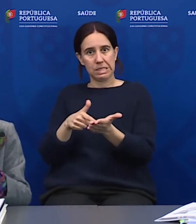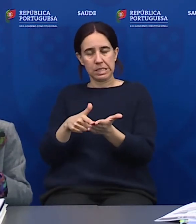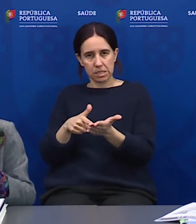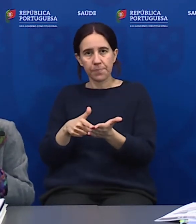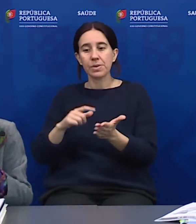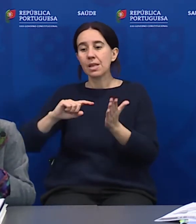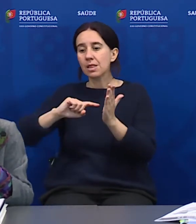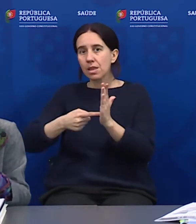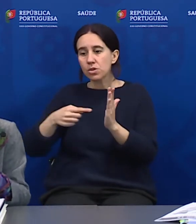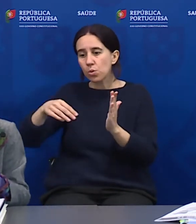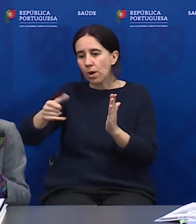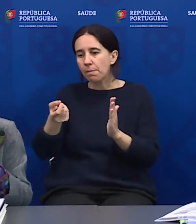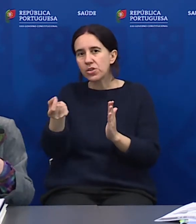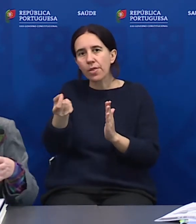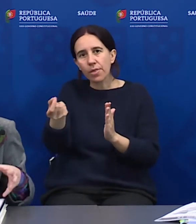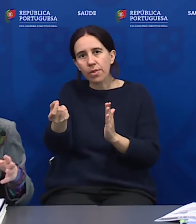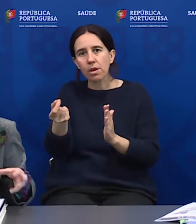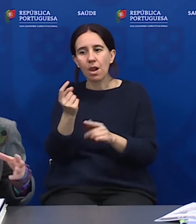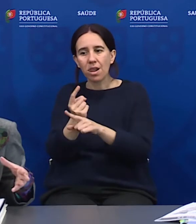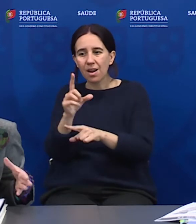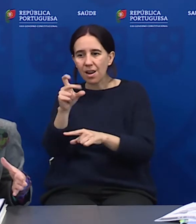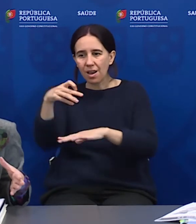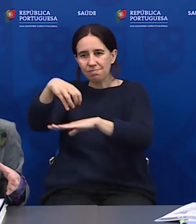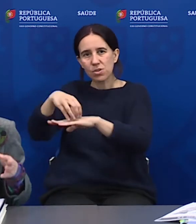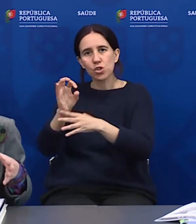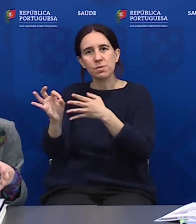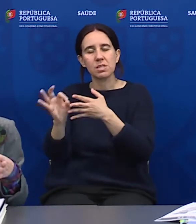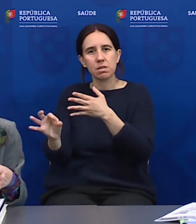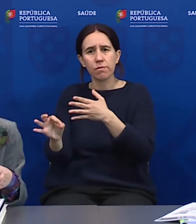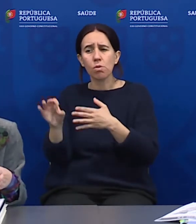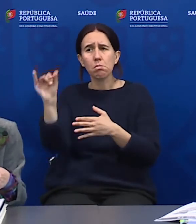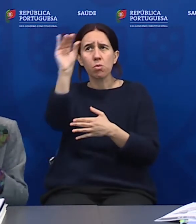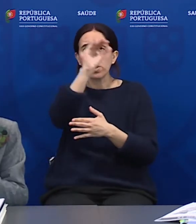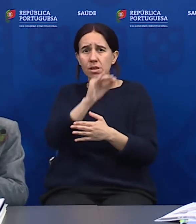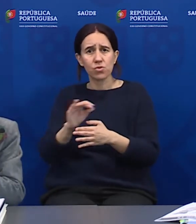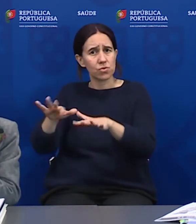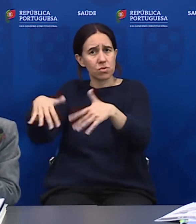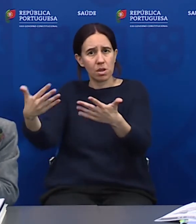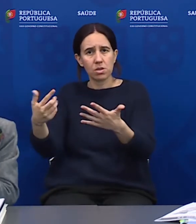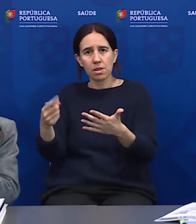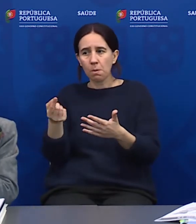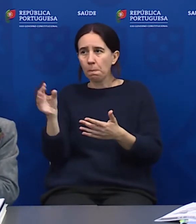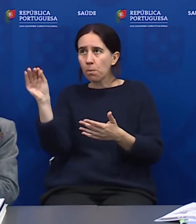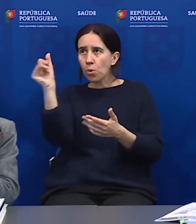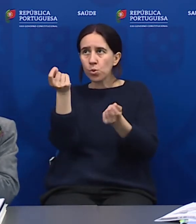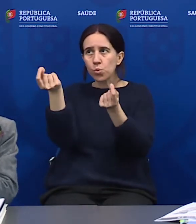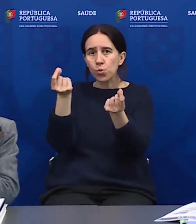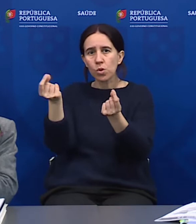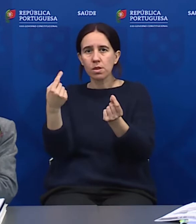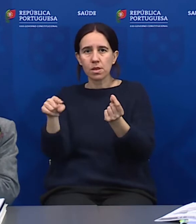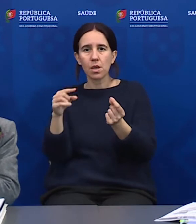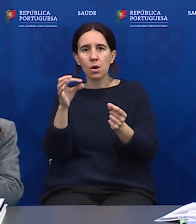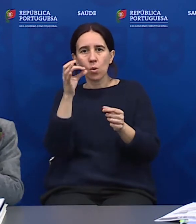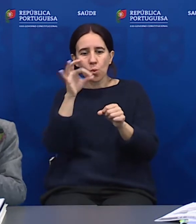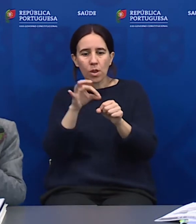Fazem testes no local mais próximo para aquele lar especificamente, onde quer que ele esteja, há de ter um ponto de colheitas e um